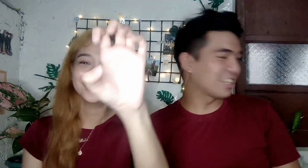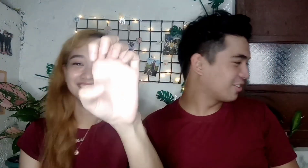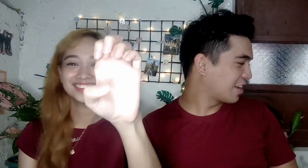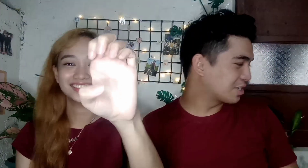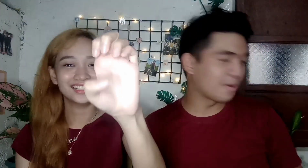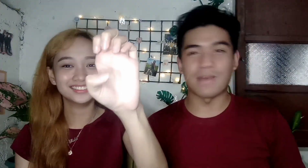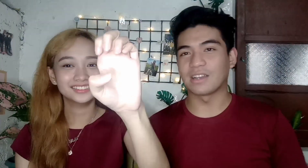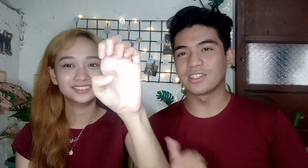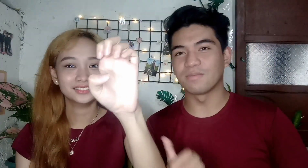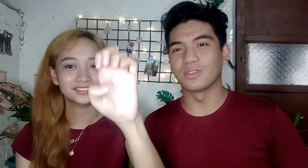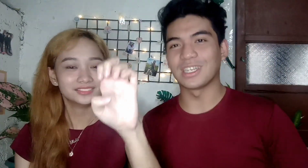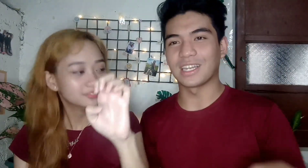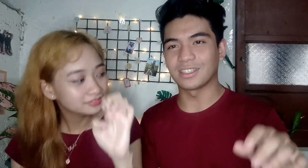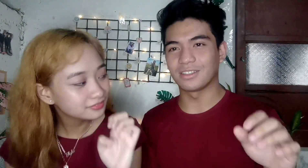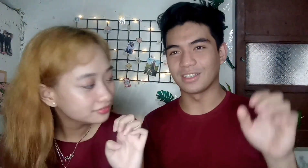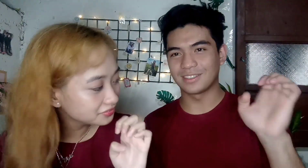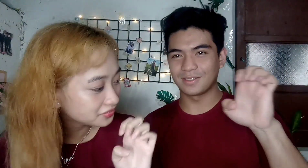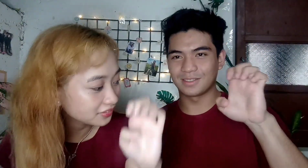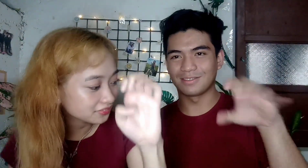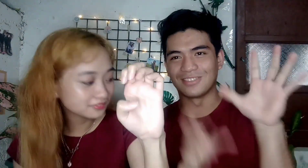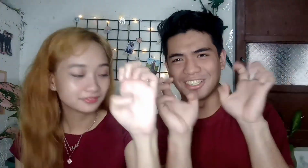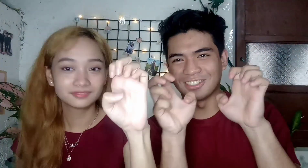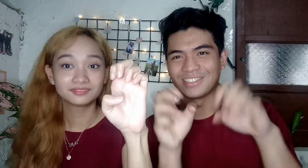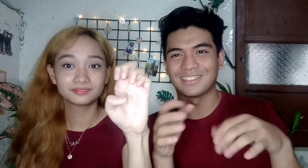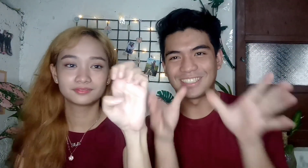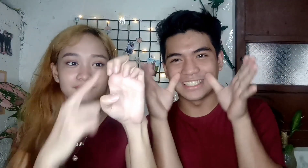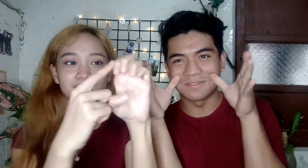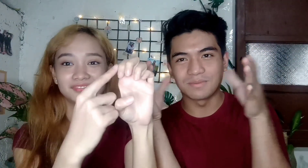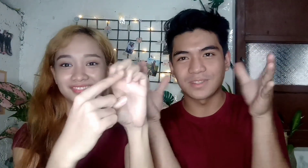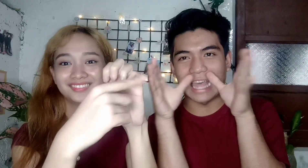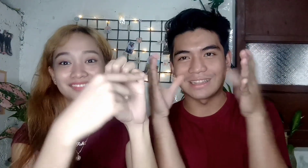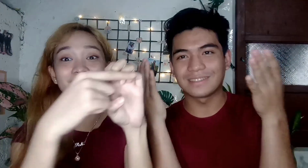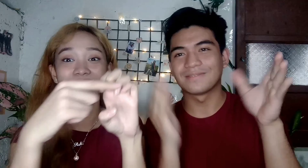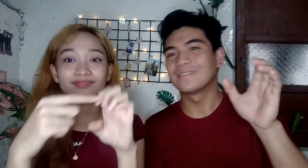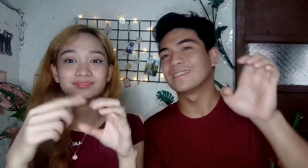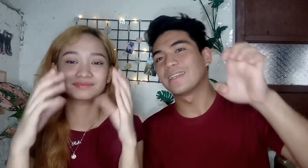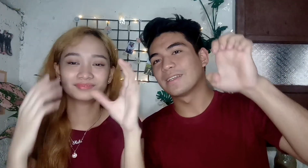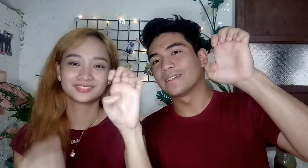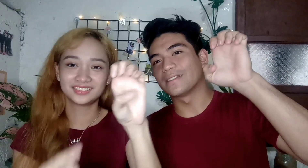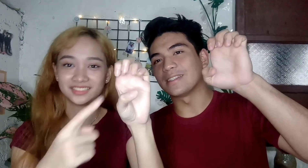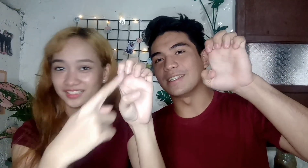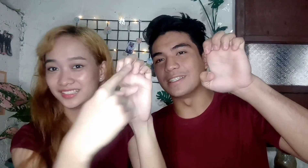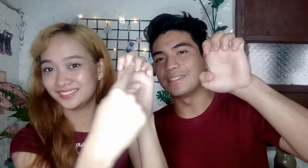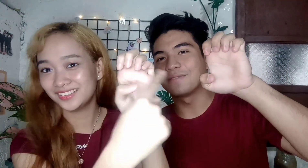Sakto guys. May bago siyang pusa rito eh. Cat. E.